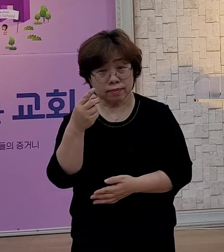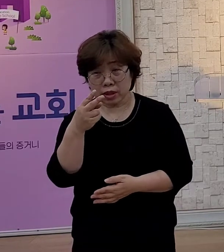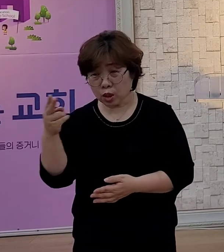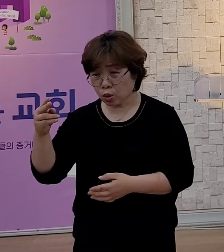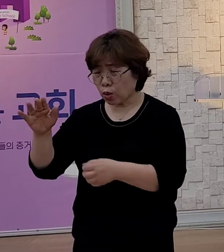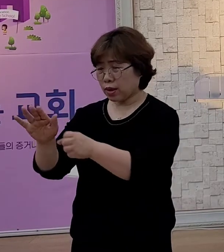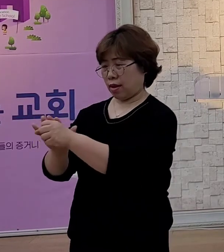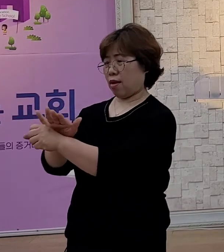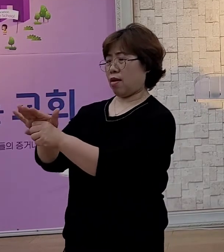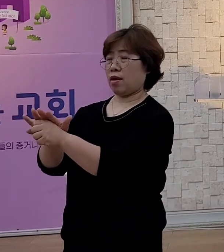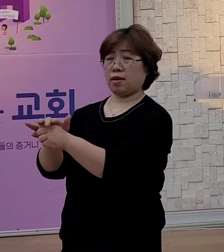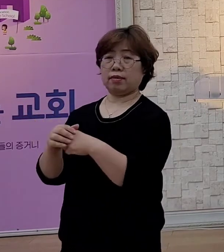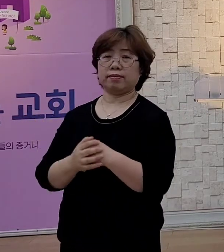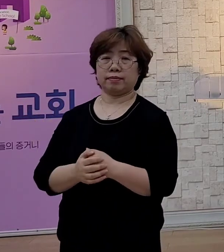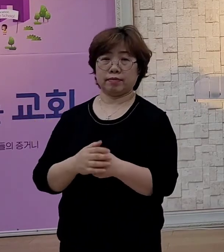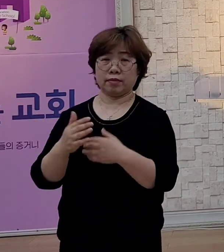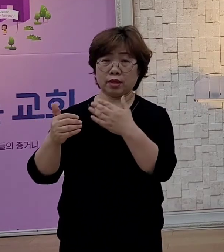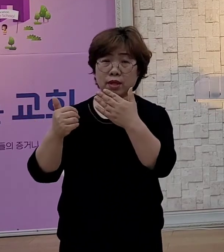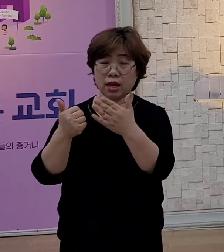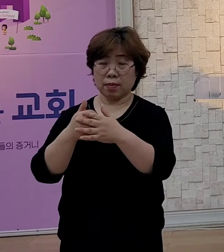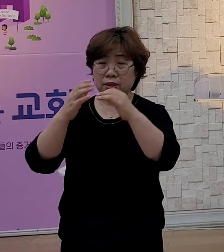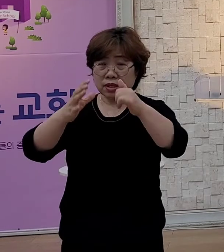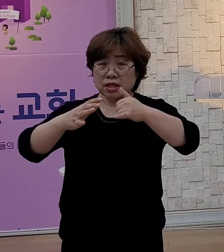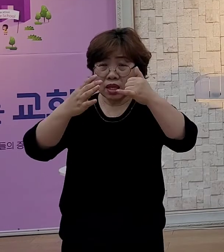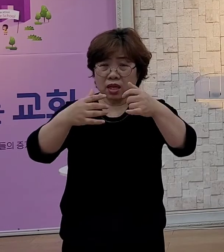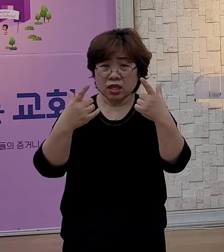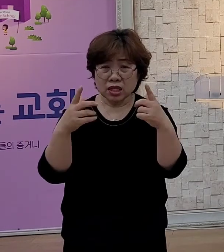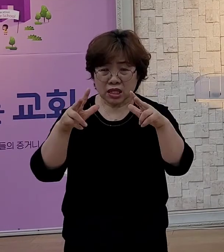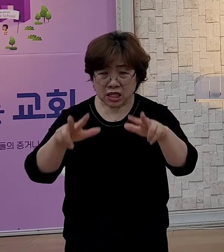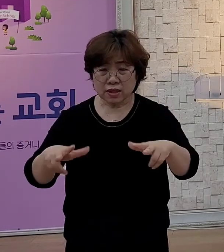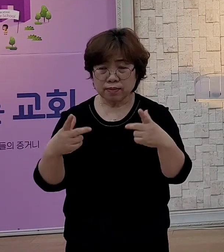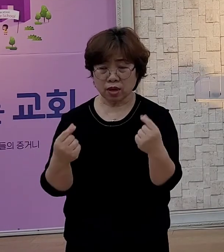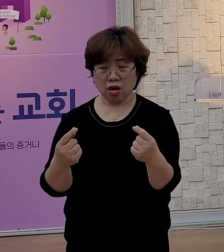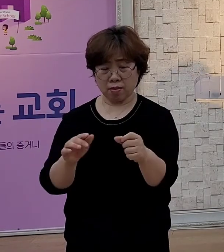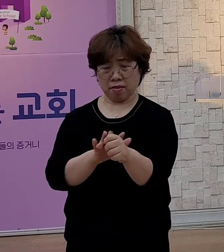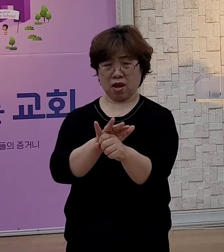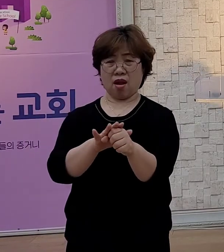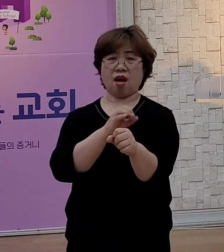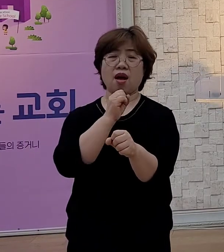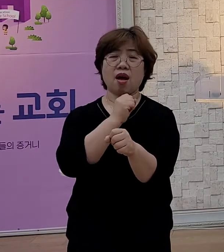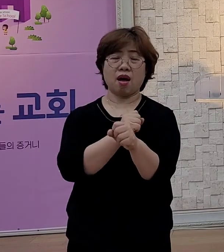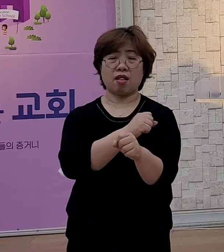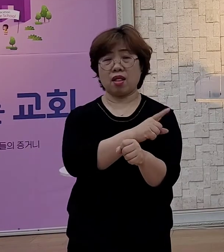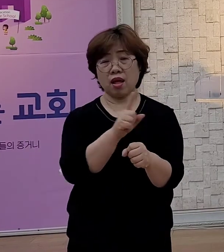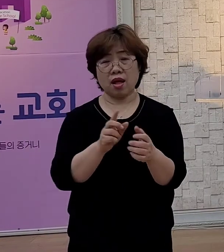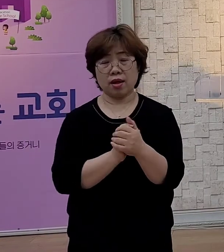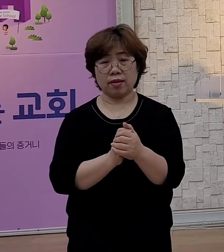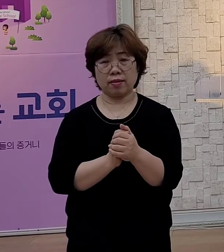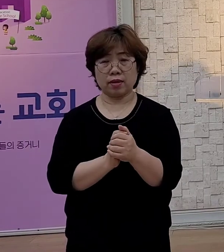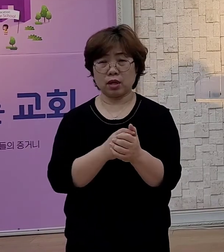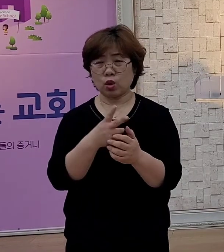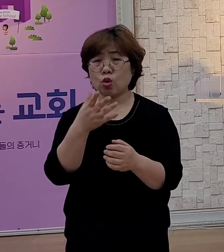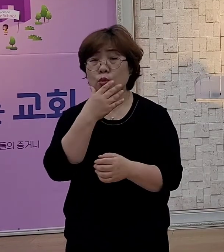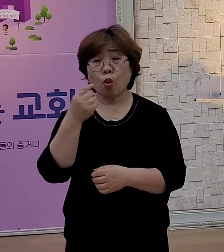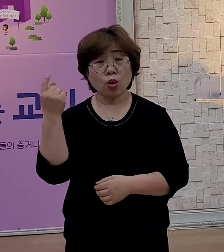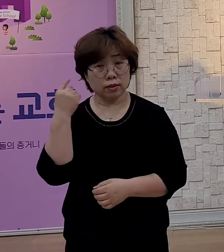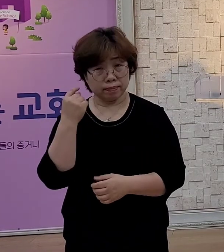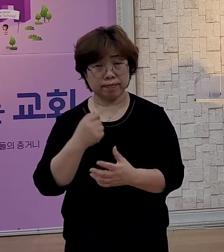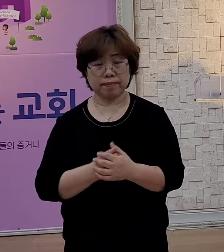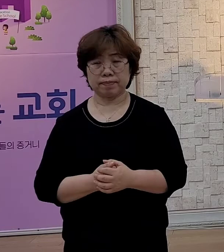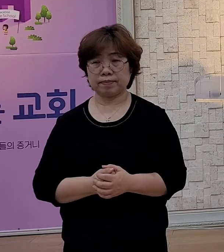하나님이 세상을 이처럼 사랑하사. 이게 복음이고 그 사랑이 복음입니다.